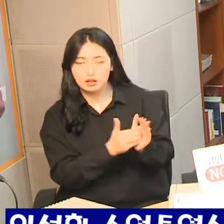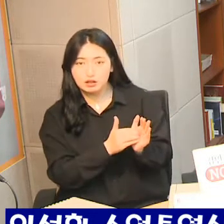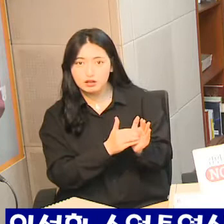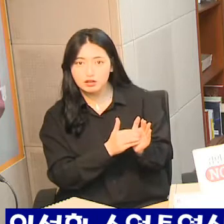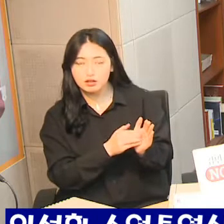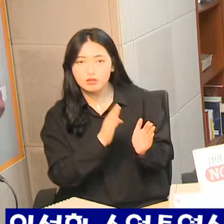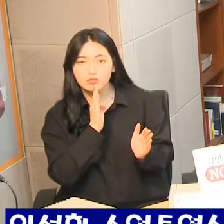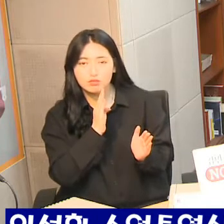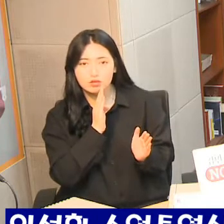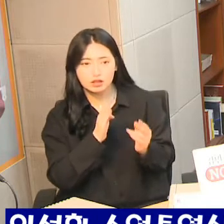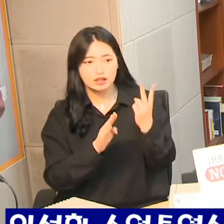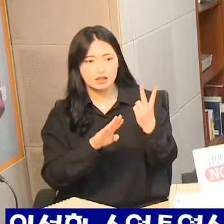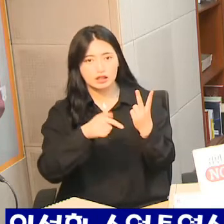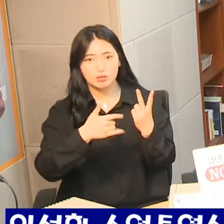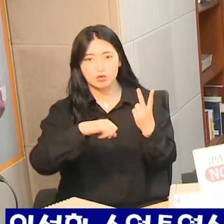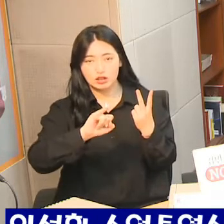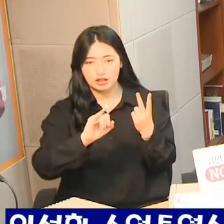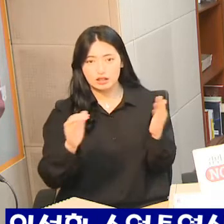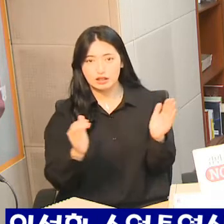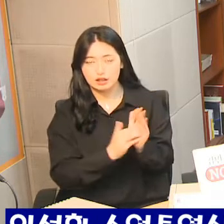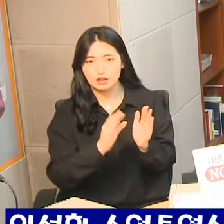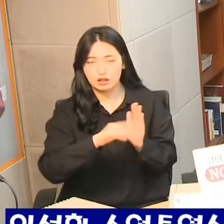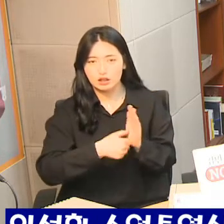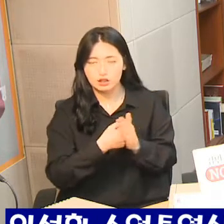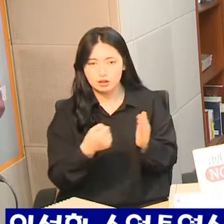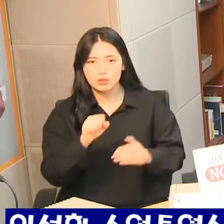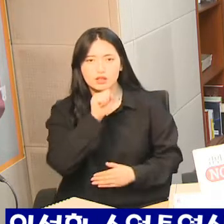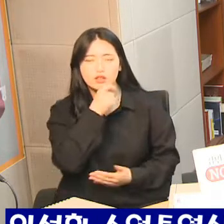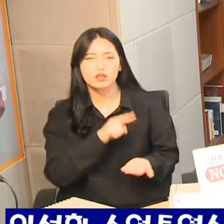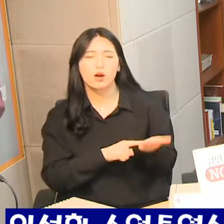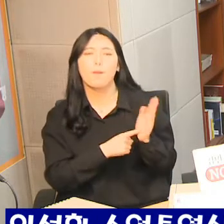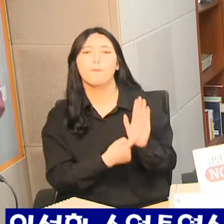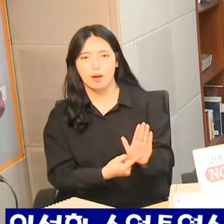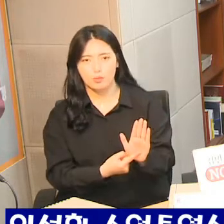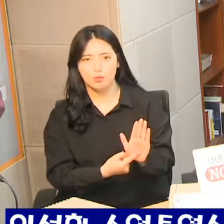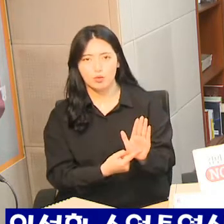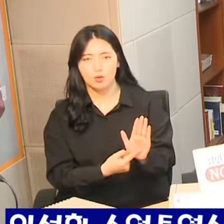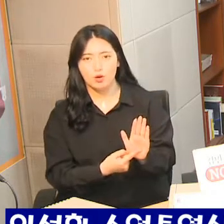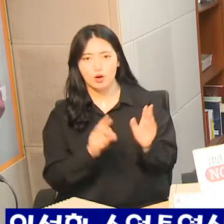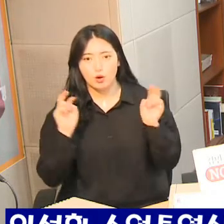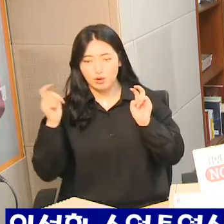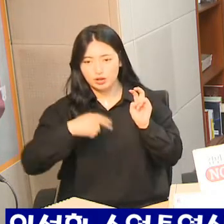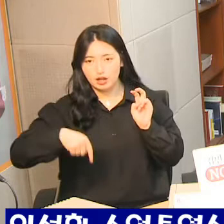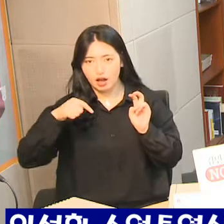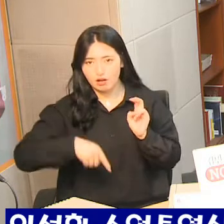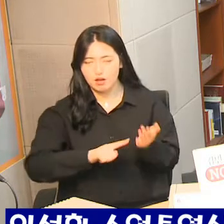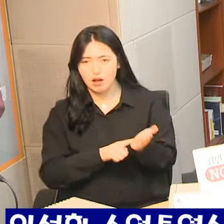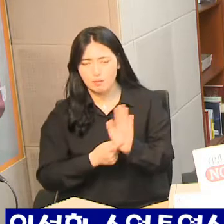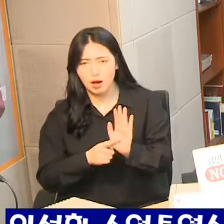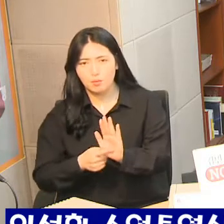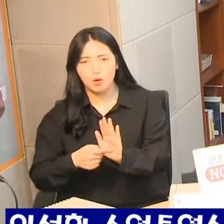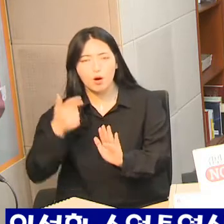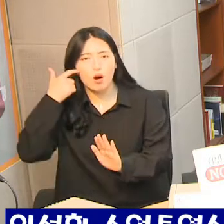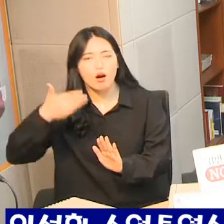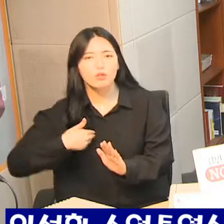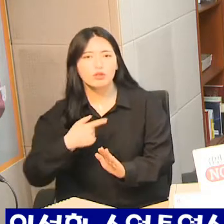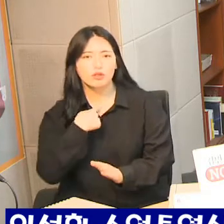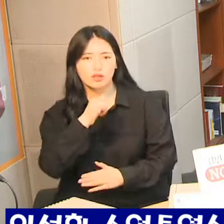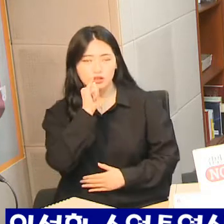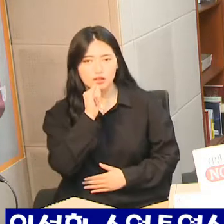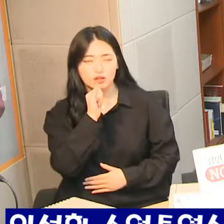마무리해지는 그러네요. 시기다 보니까 실적 발표, 네, 사내 발표 문의가 좀 있습니다. 발표,